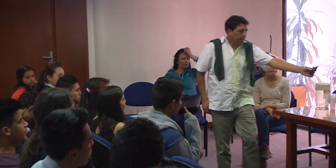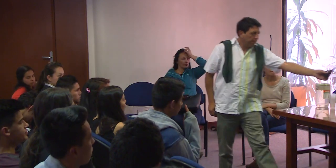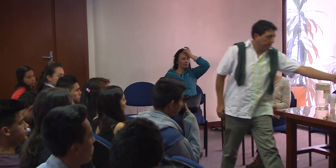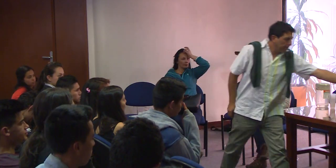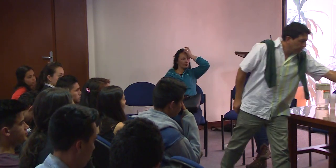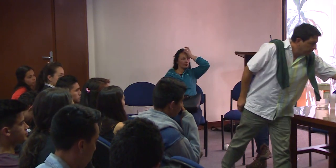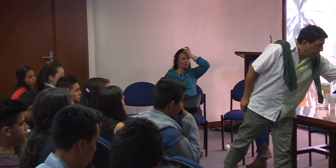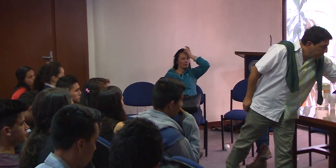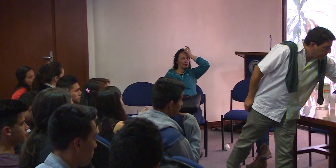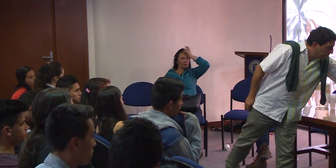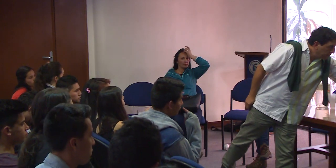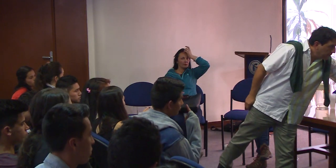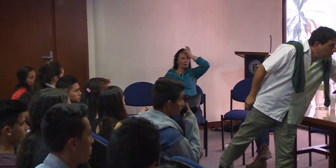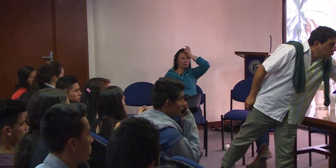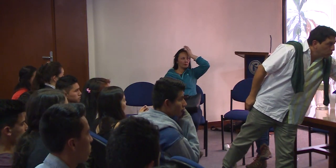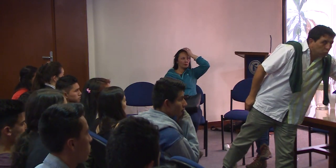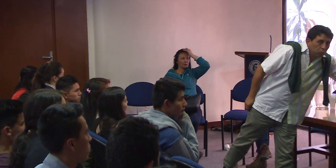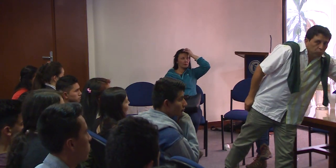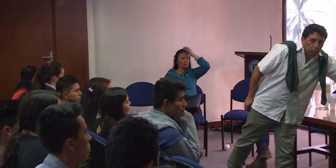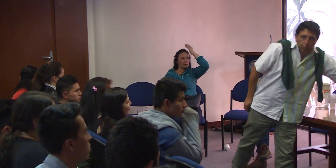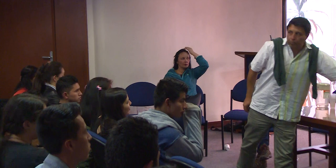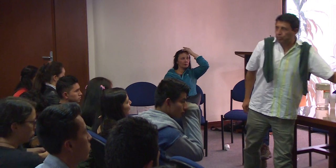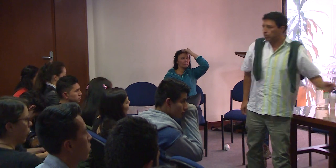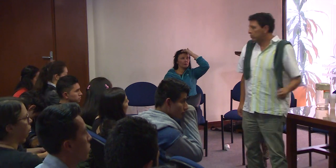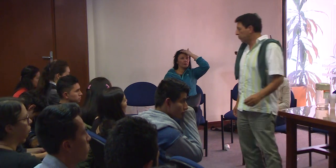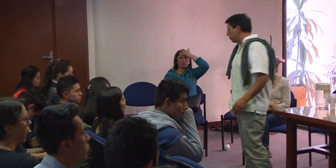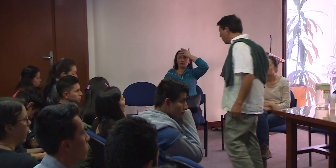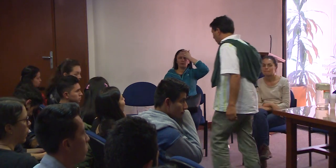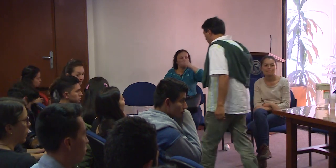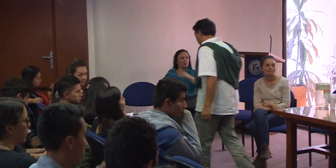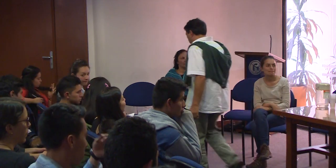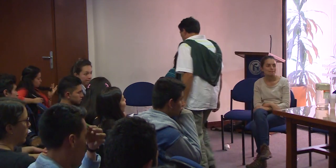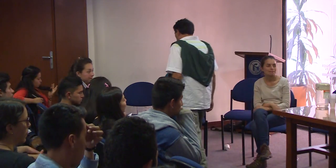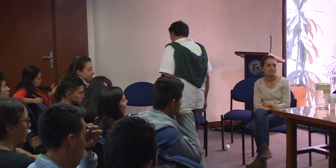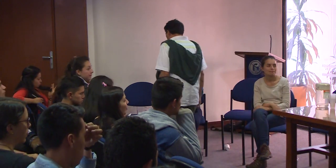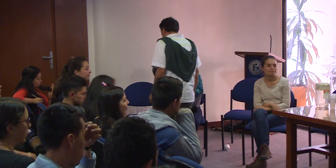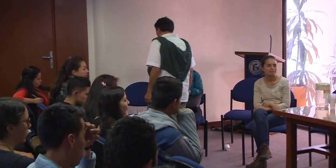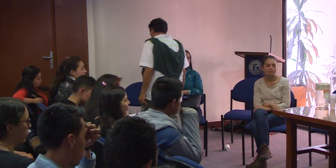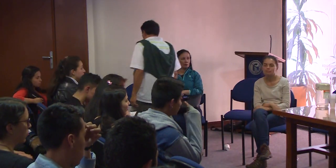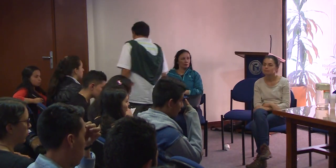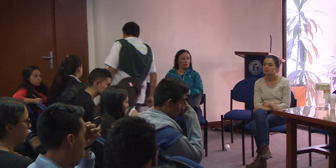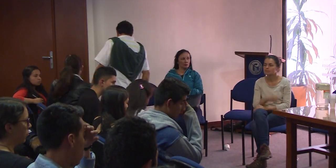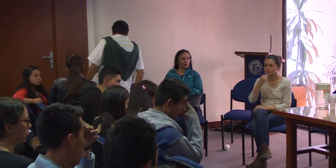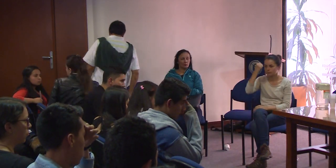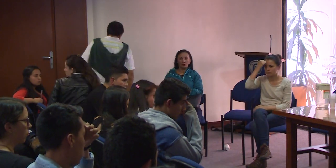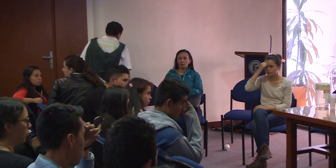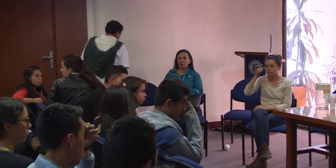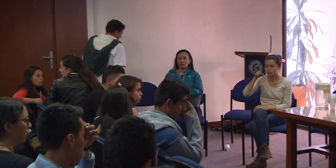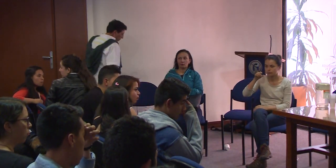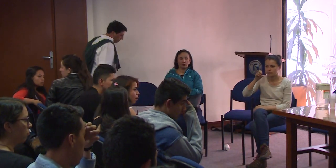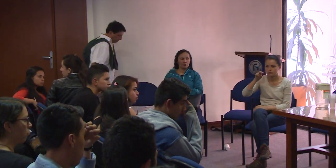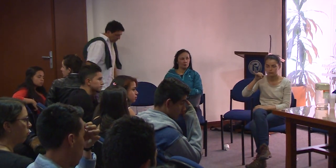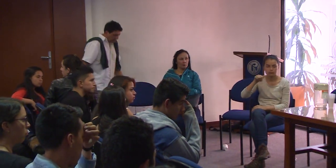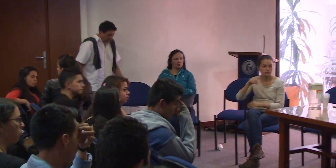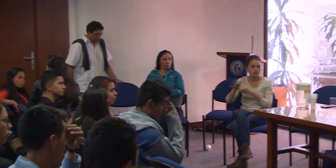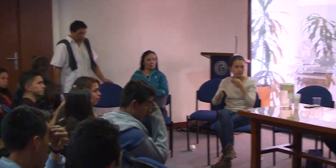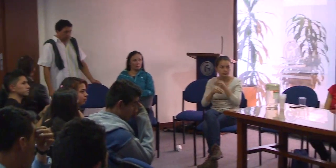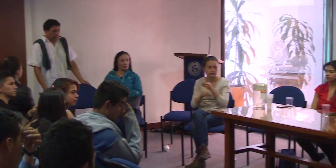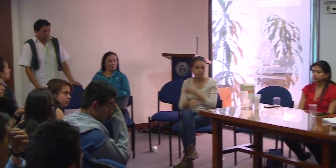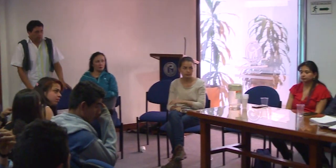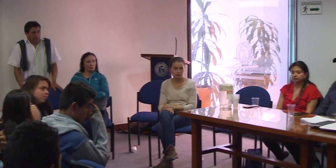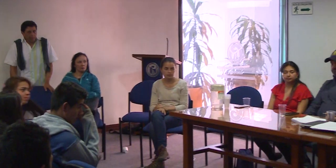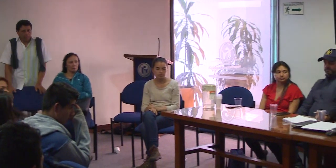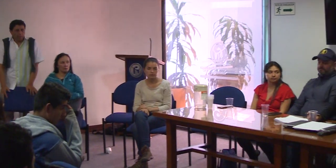Había una pregunta en la parte de atrás. Y la profesora Sonia va a agregar una cosita y después la